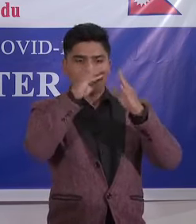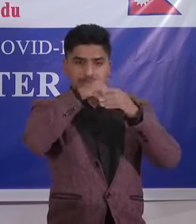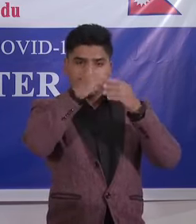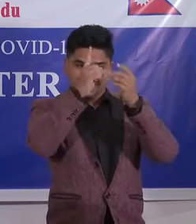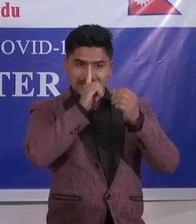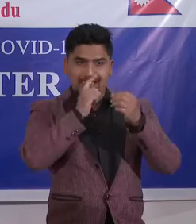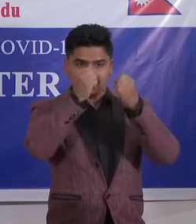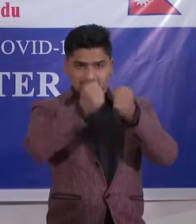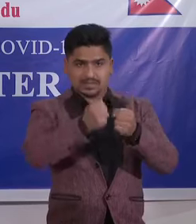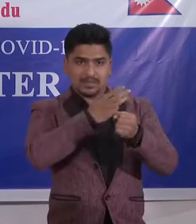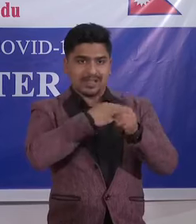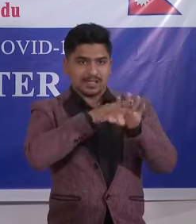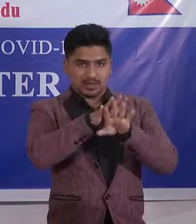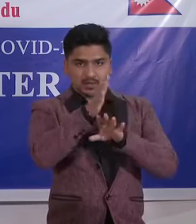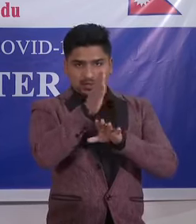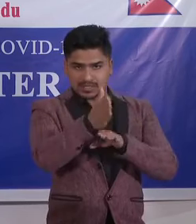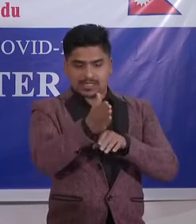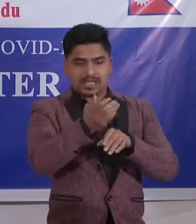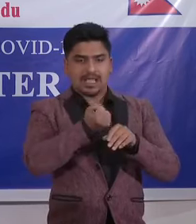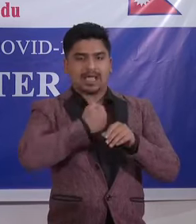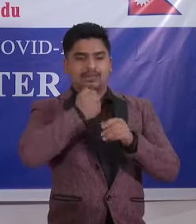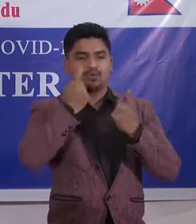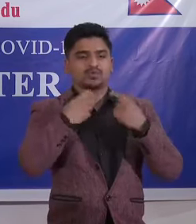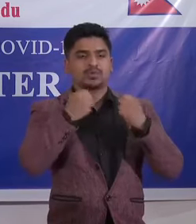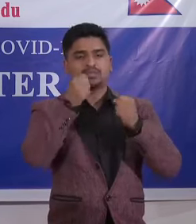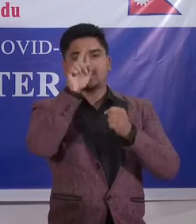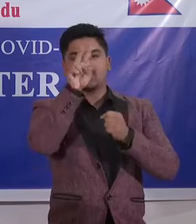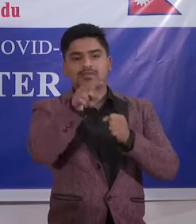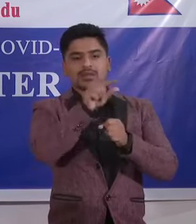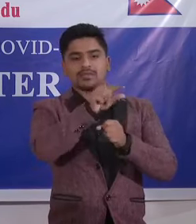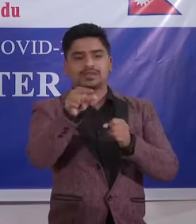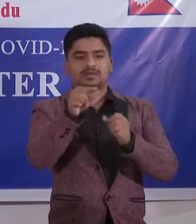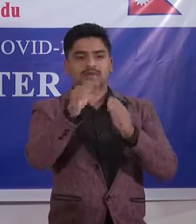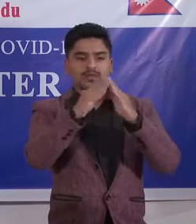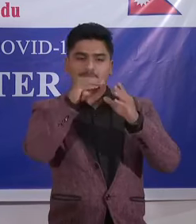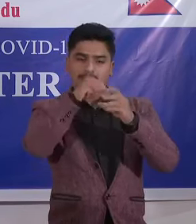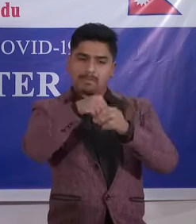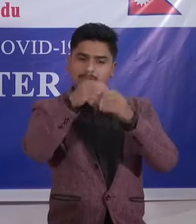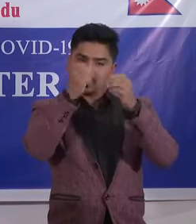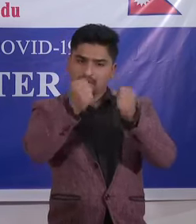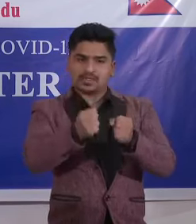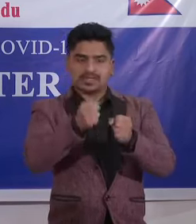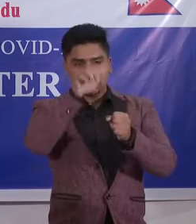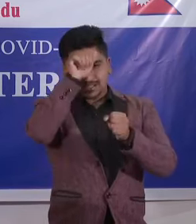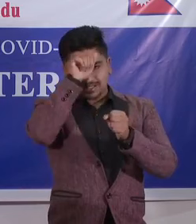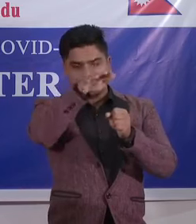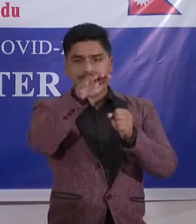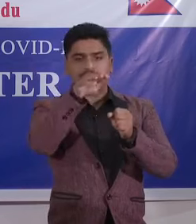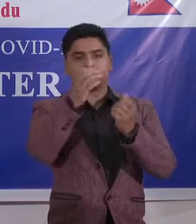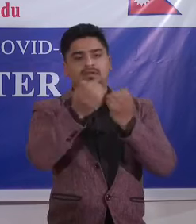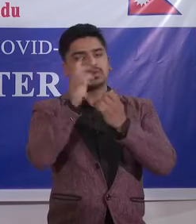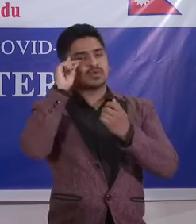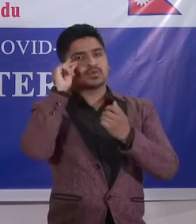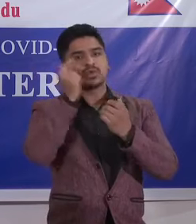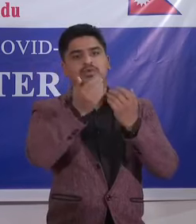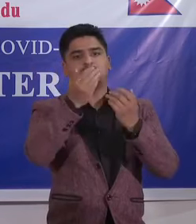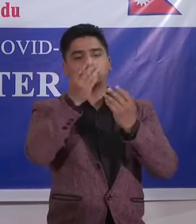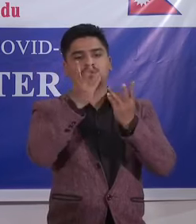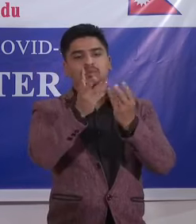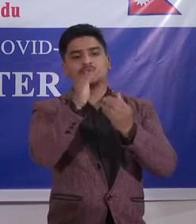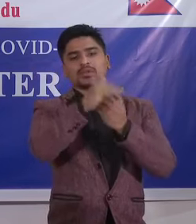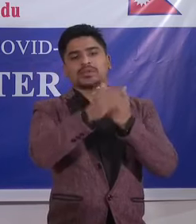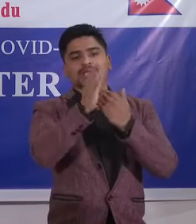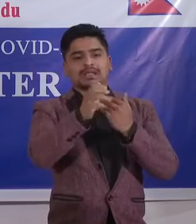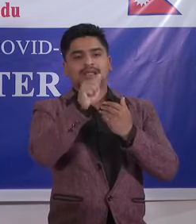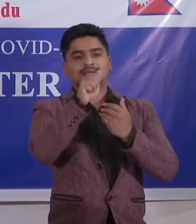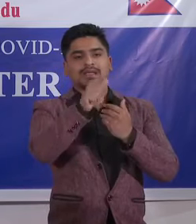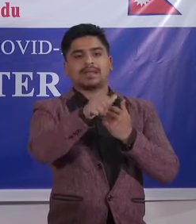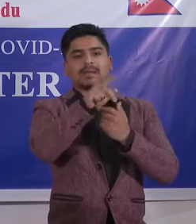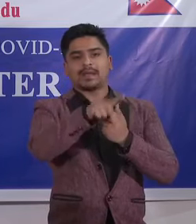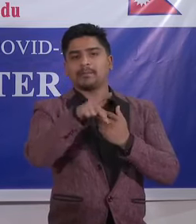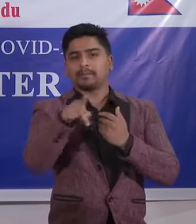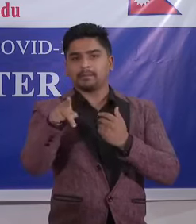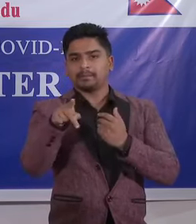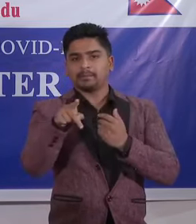घर